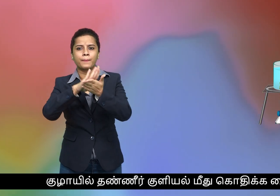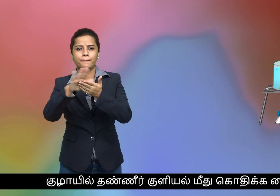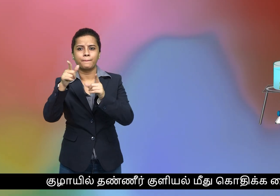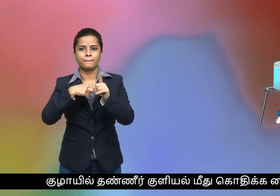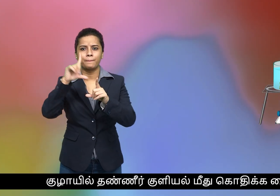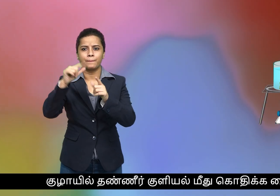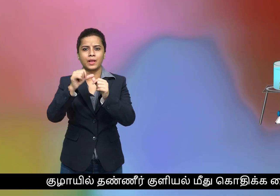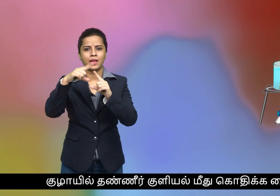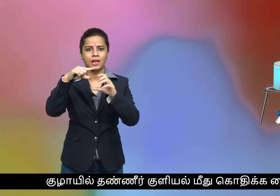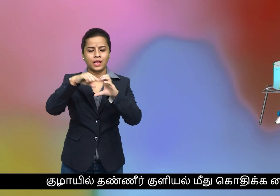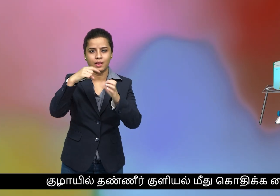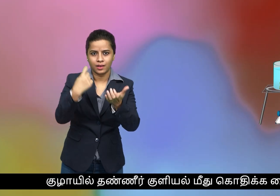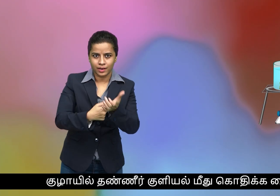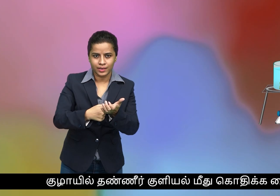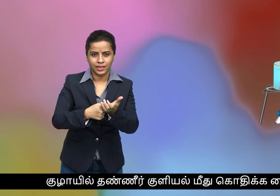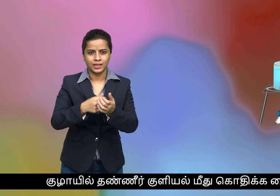தண்ணீர் குழியில் மீது கொதிக்க வைக்கவும்.